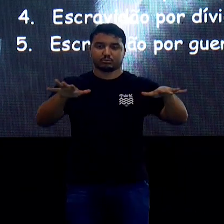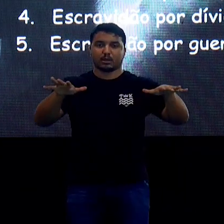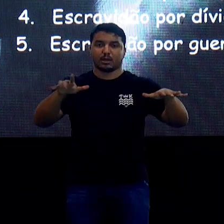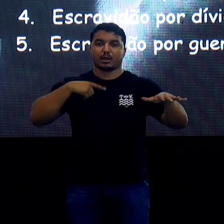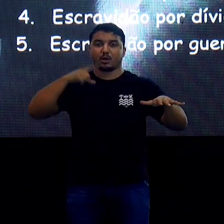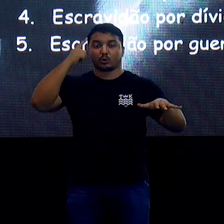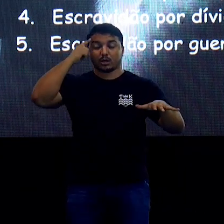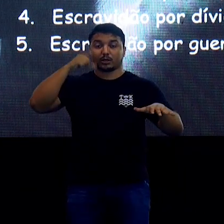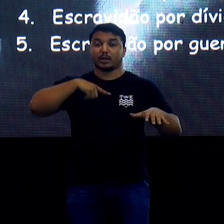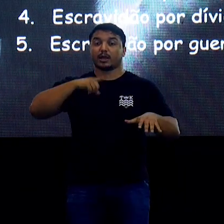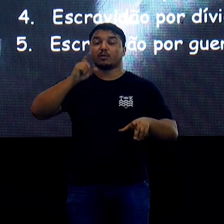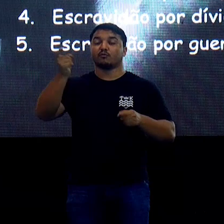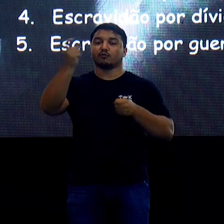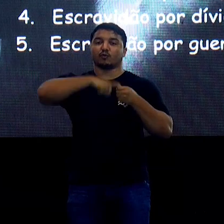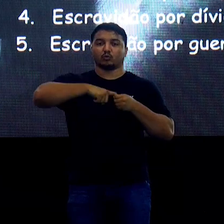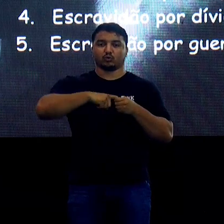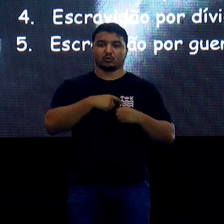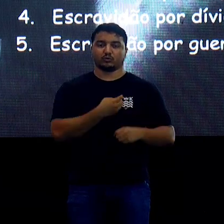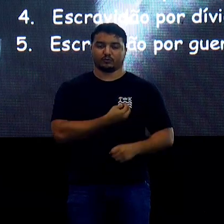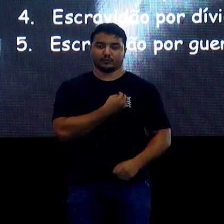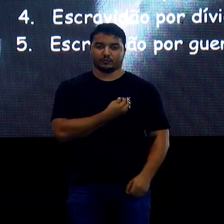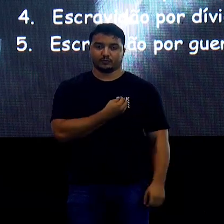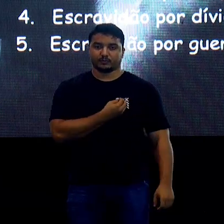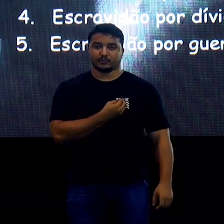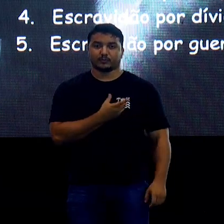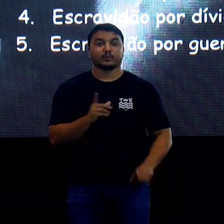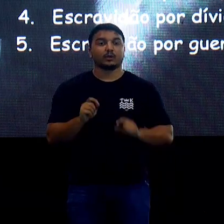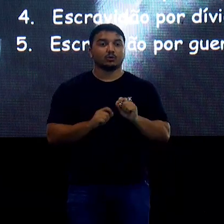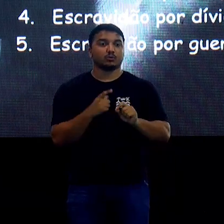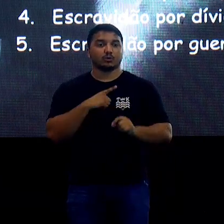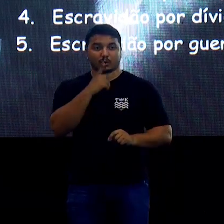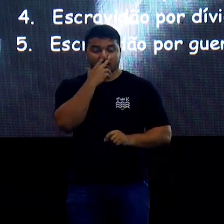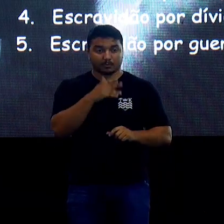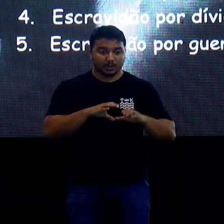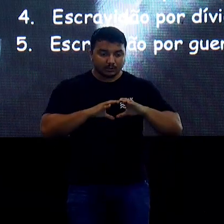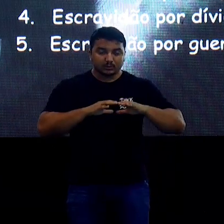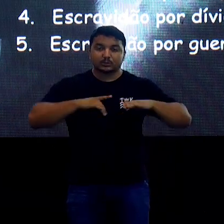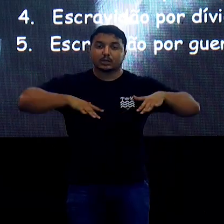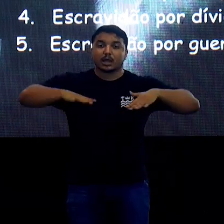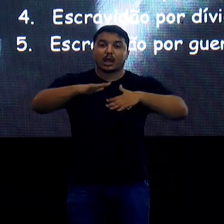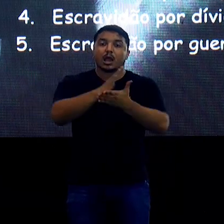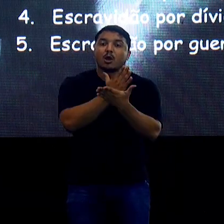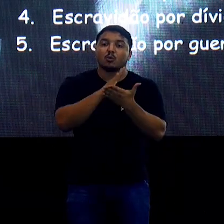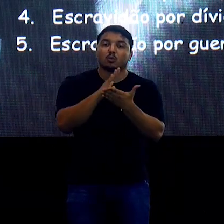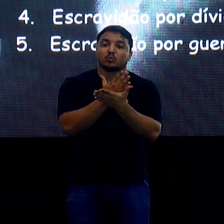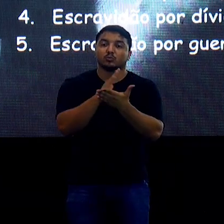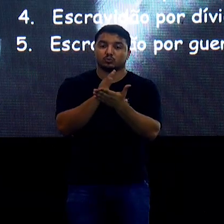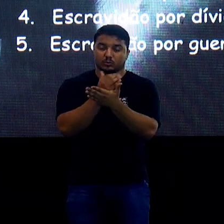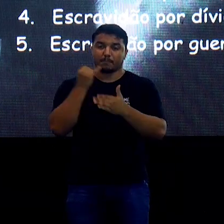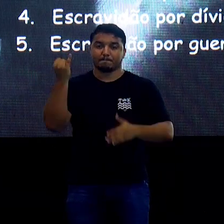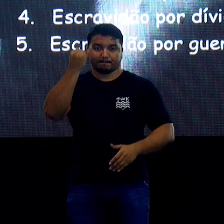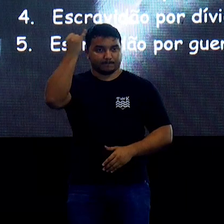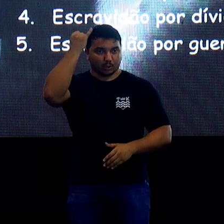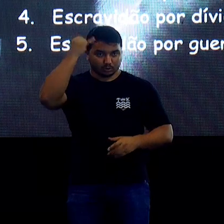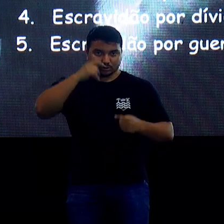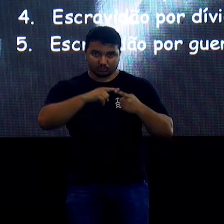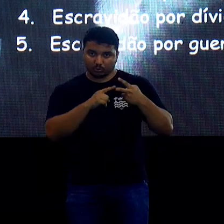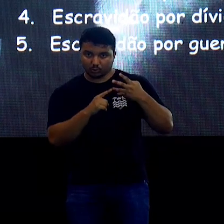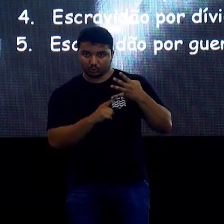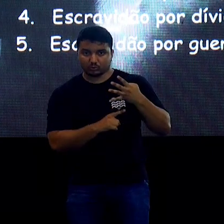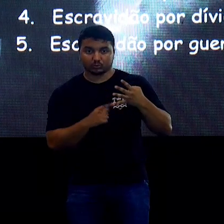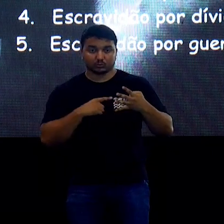ressuscitou. E ele deixou aqui alguns coachings importantes.